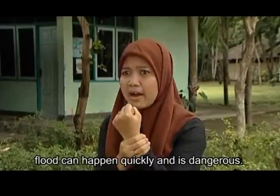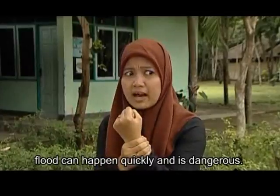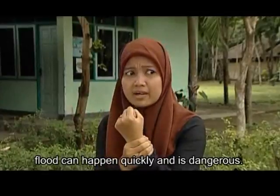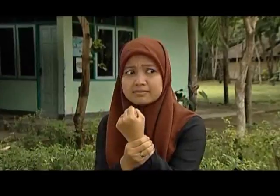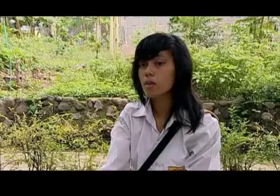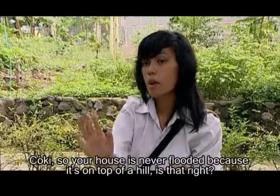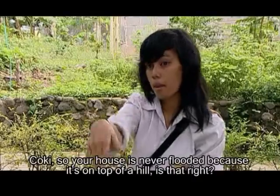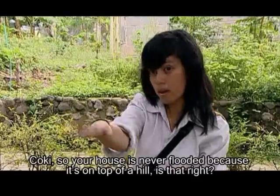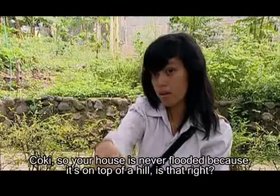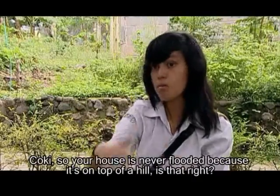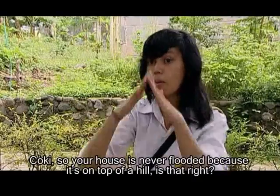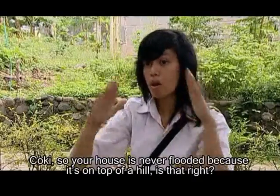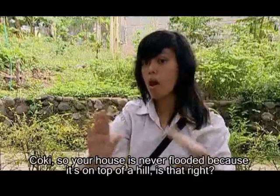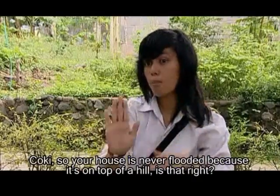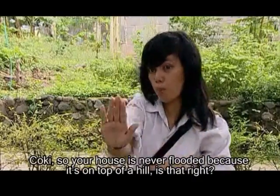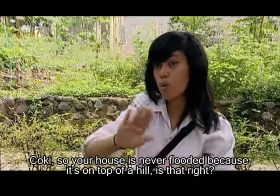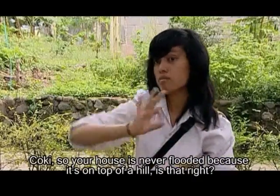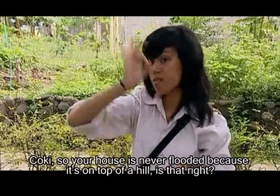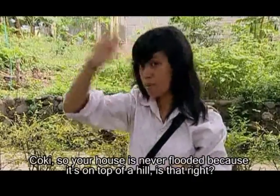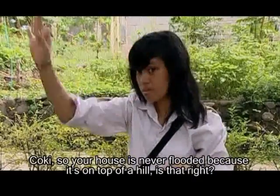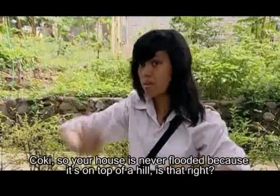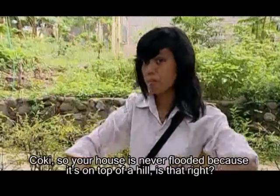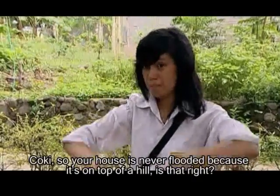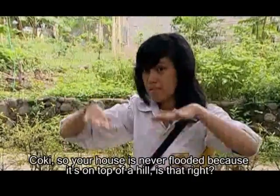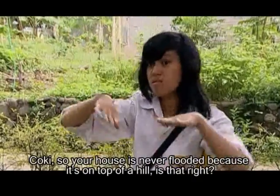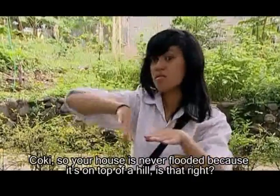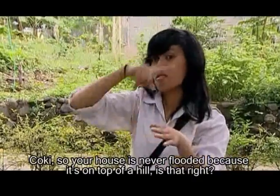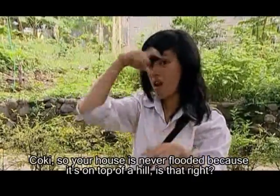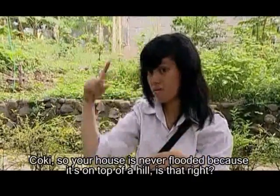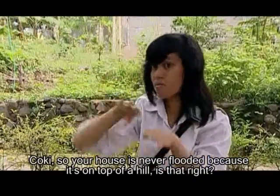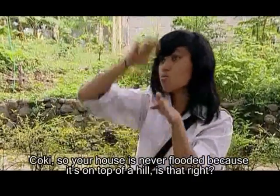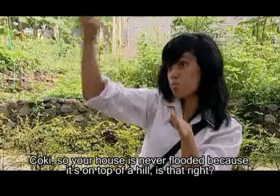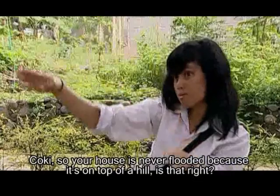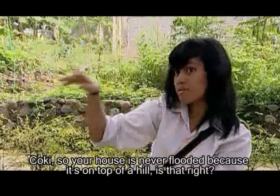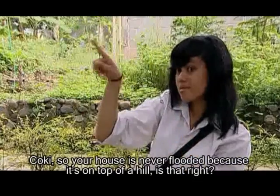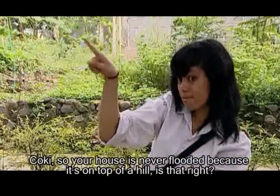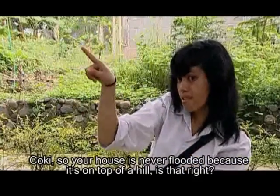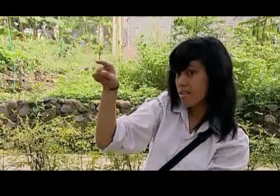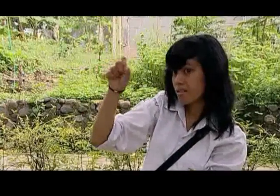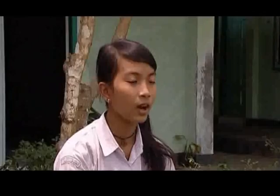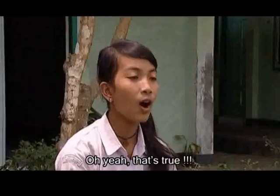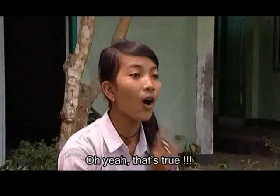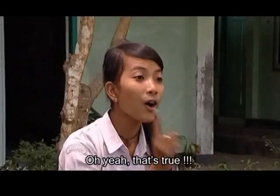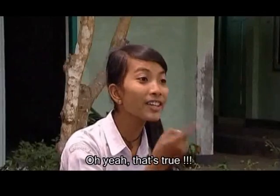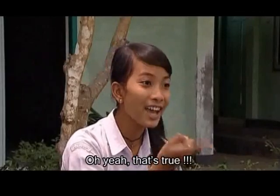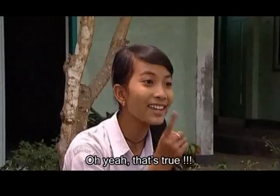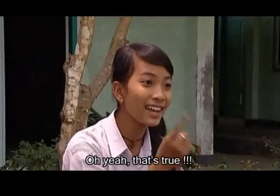berbahaya. Oke, jadi rumahmu tidak pernah banjir karena ada di atas bukit ya? Oh